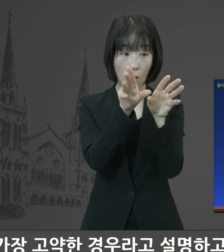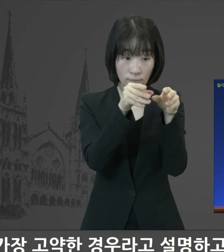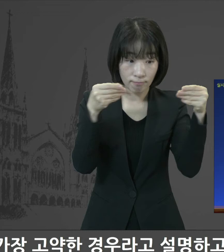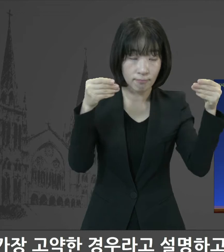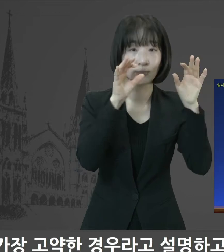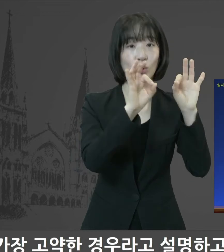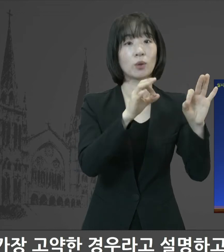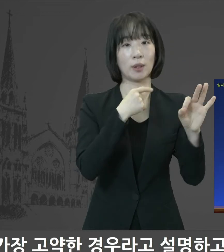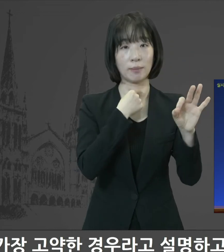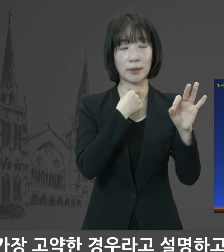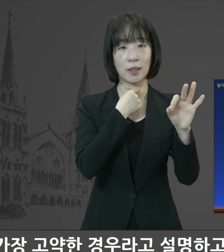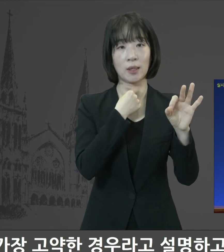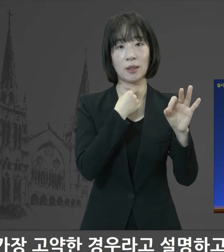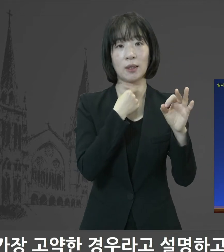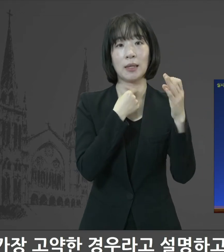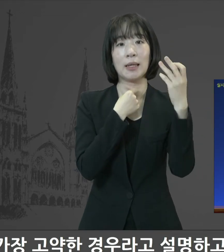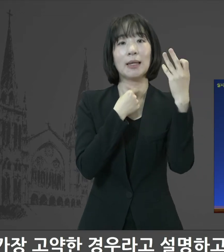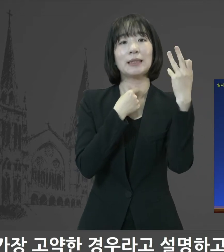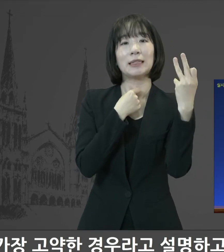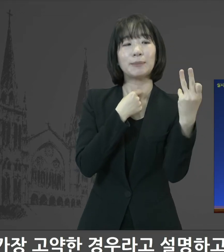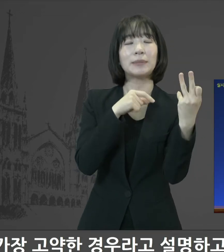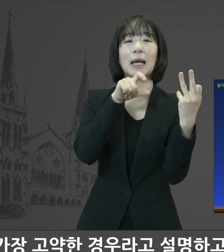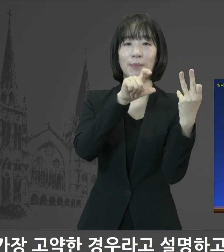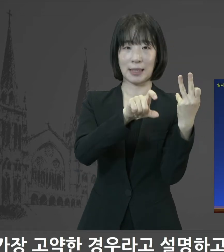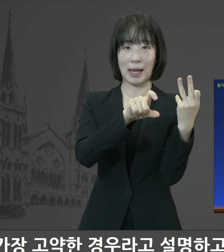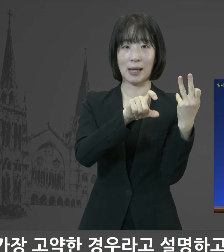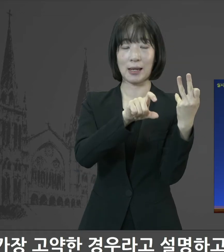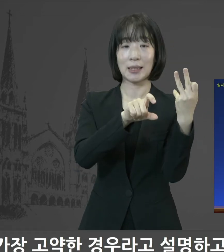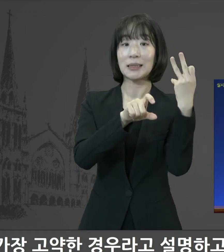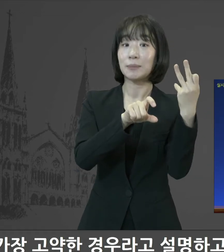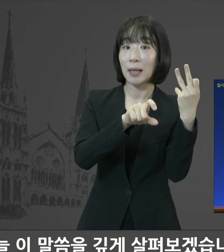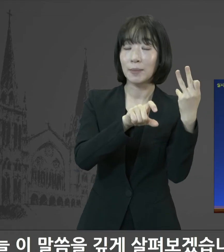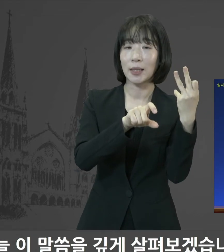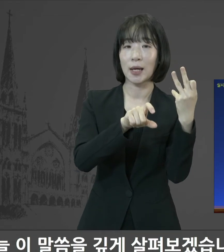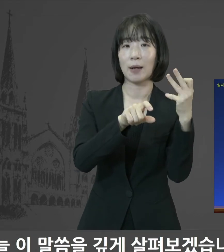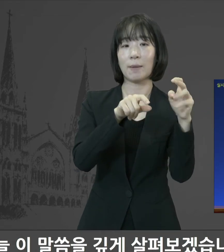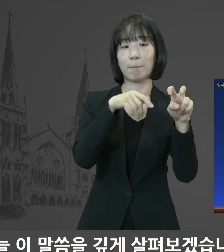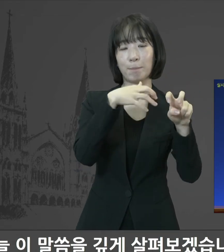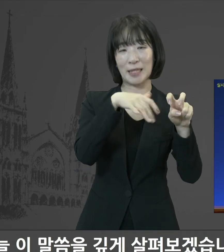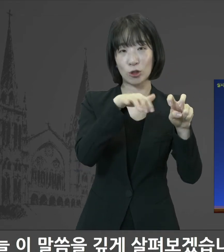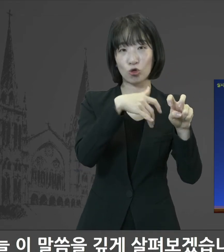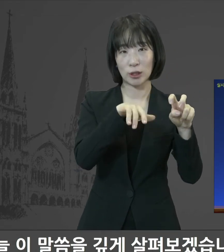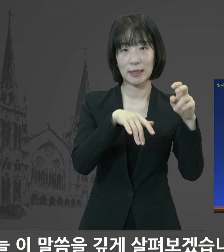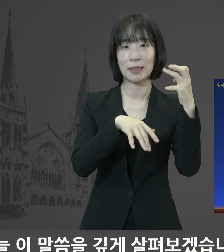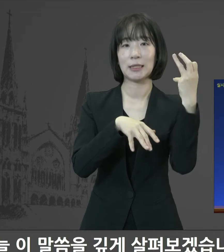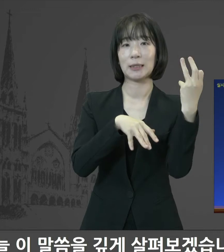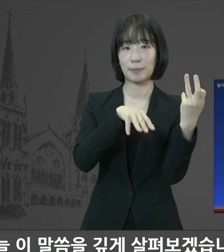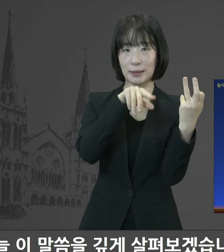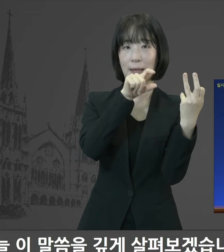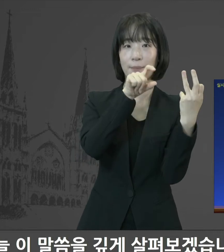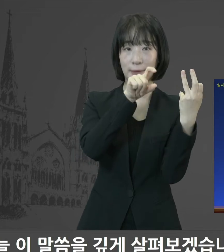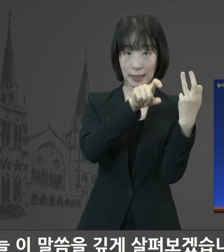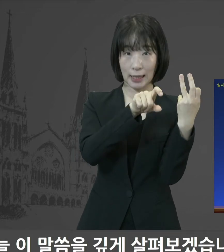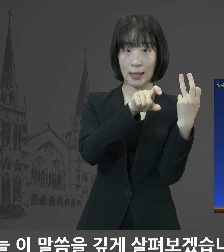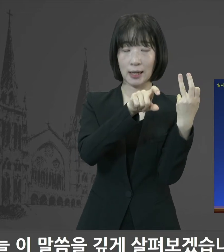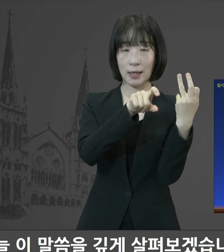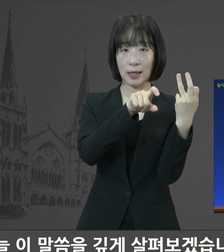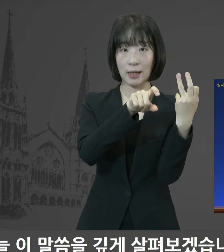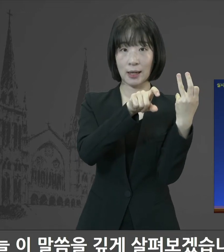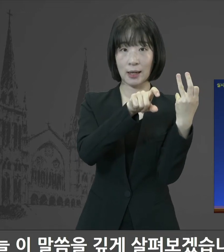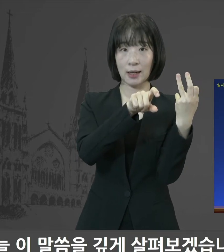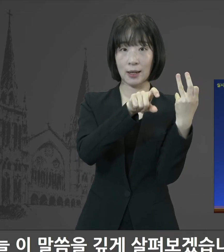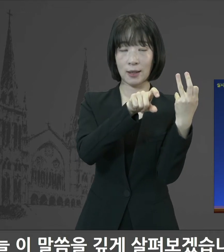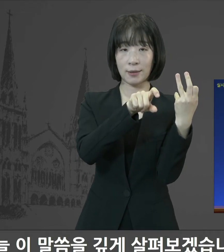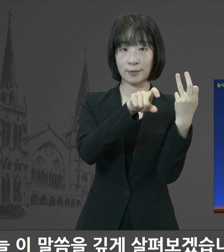살펴보겠습니다. 13장으로 가셔서 빨리 진행할 거니까 여러분 눈으로 따라오시면 좋겠습니다. 13장 시작할